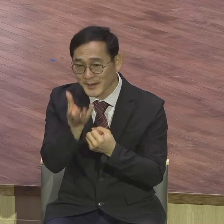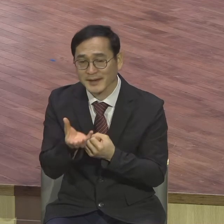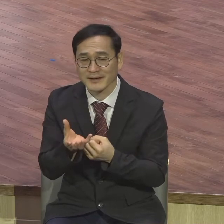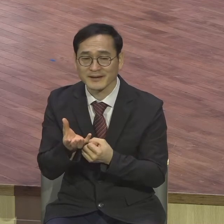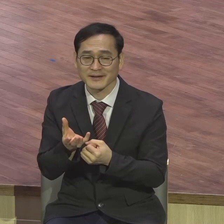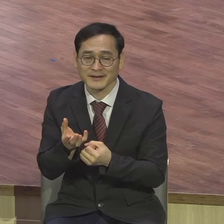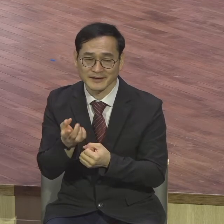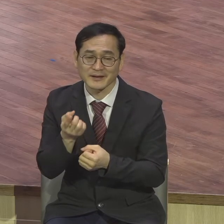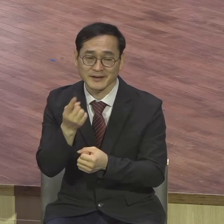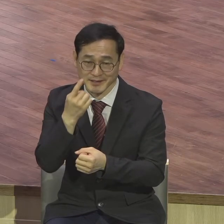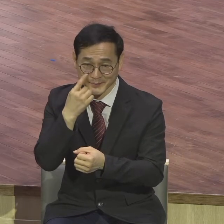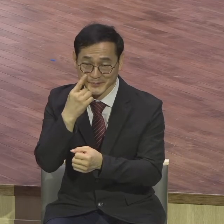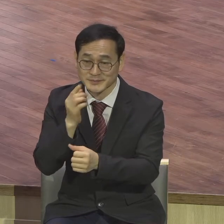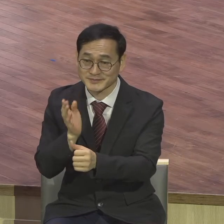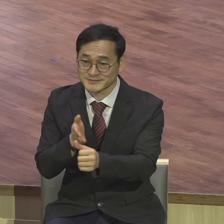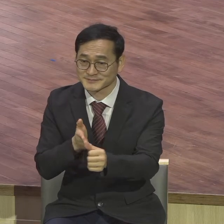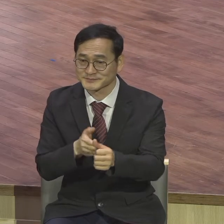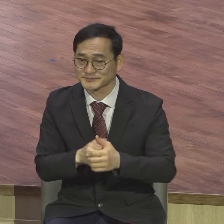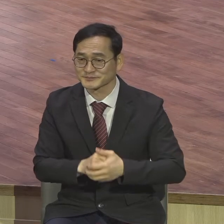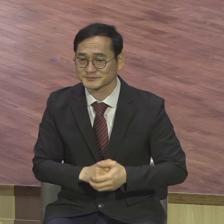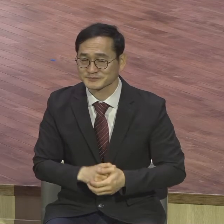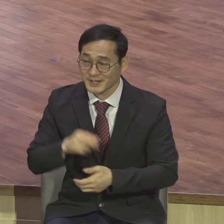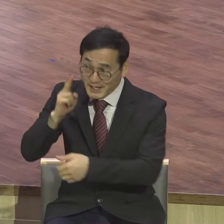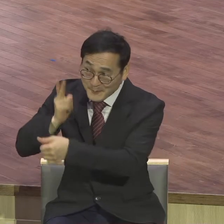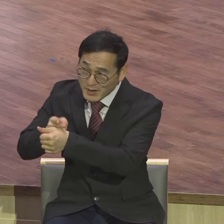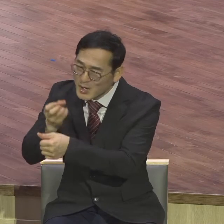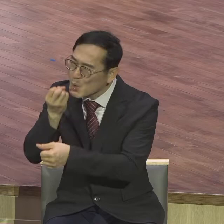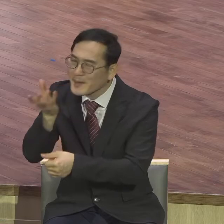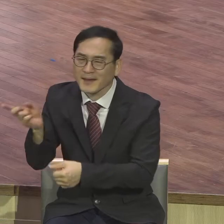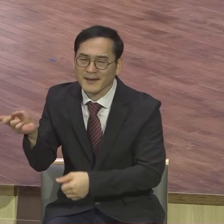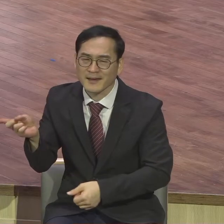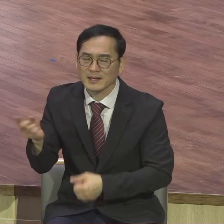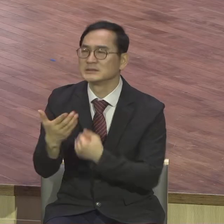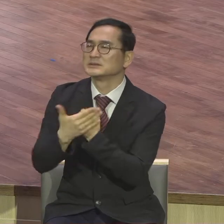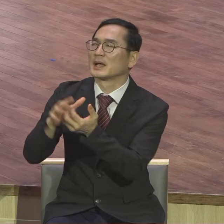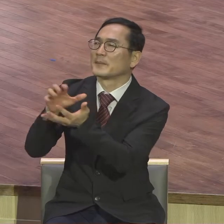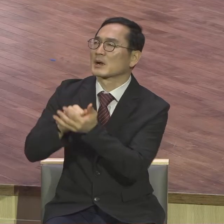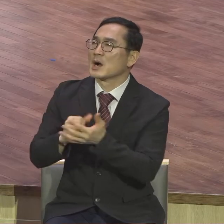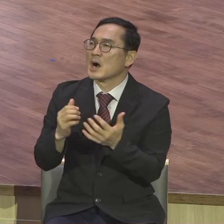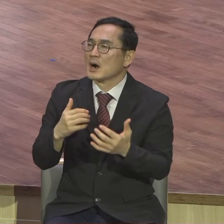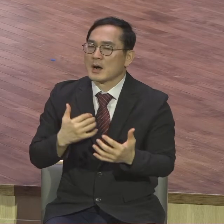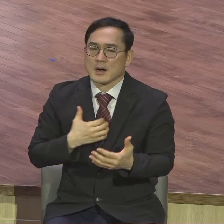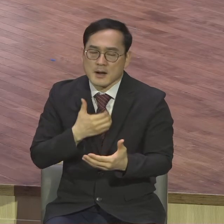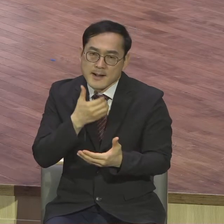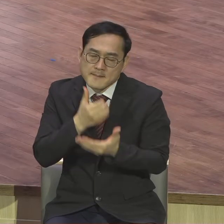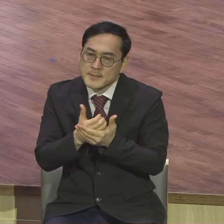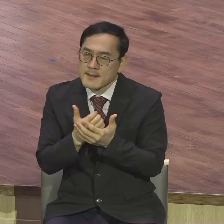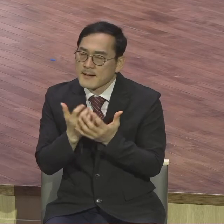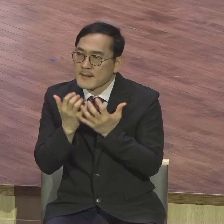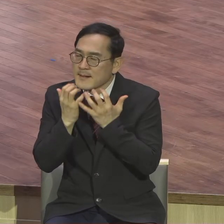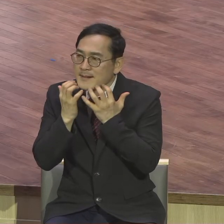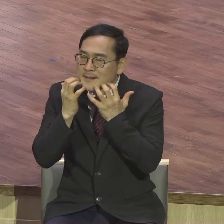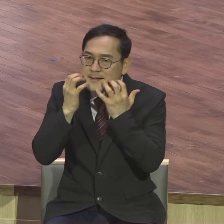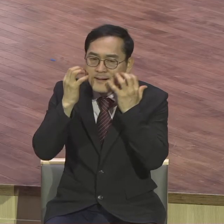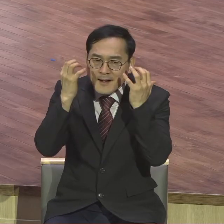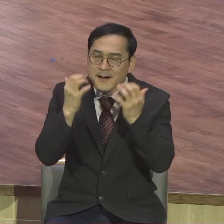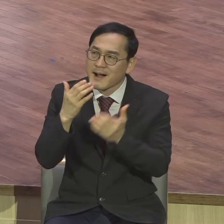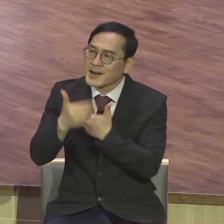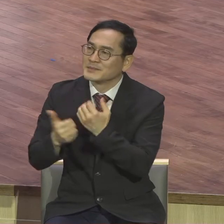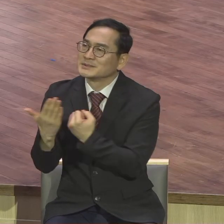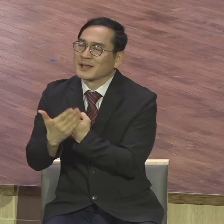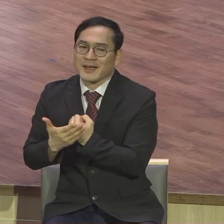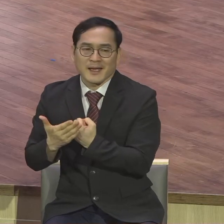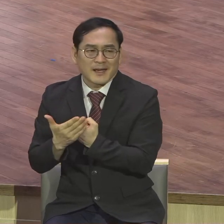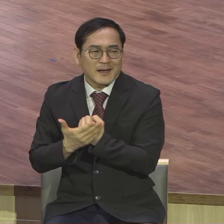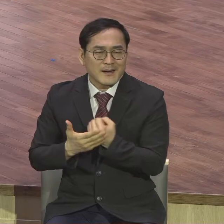은혜로다. 응? 이 바울의 고백이 은혜를 받고 나니까 막 은혜밖에 없는 거 하나님 은혜. 자,